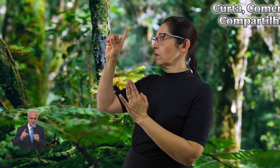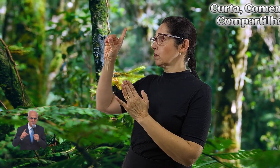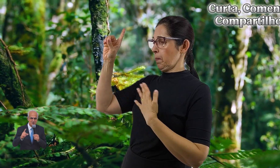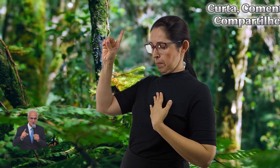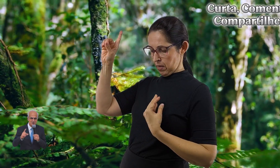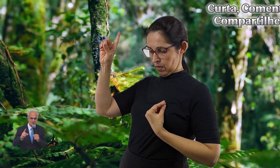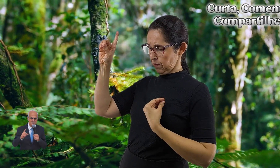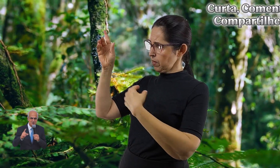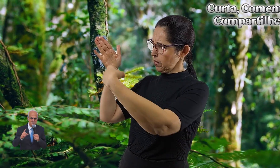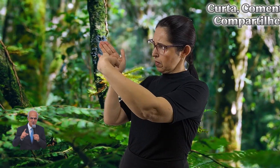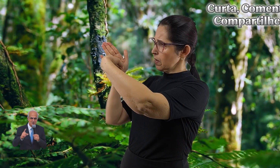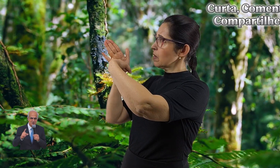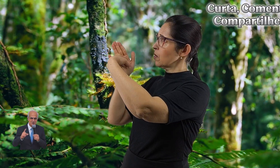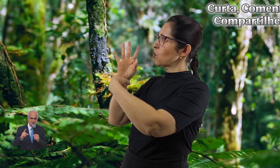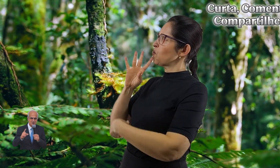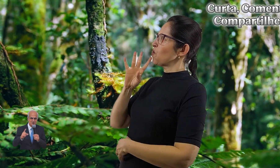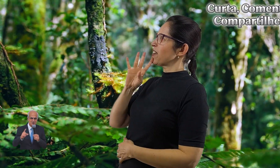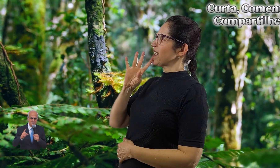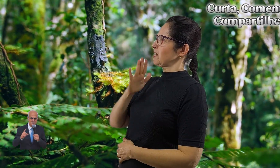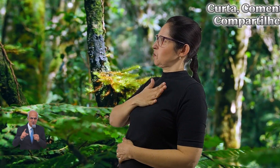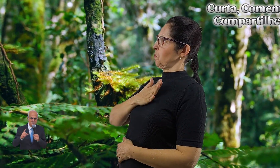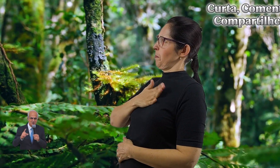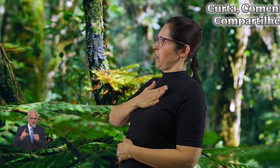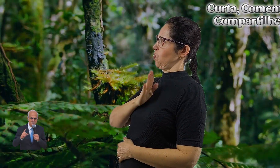o meu coração.